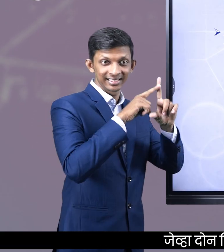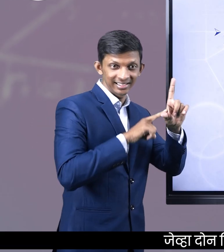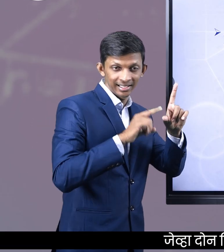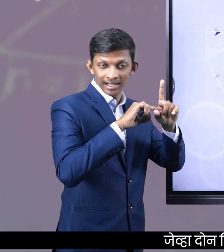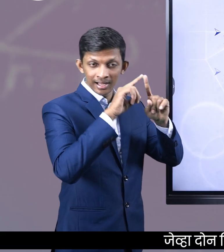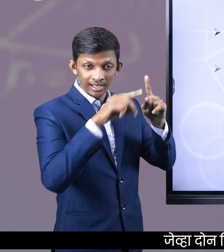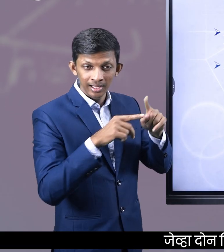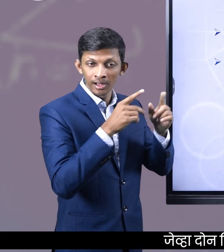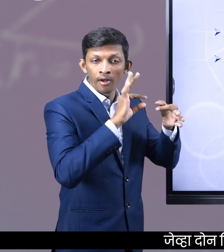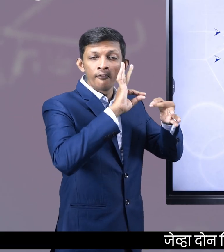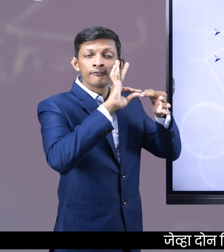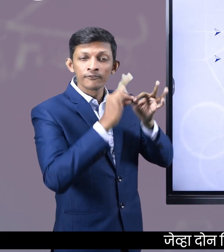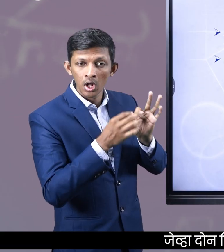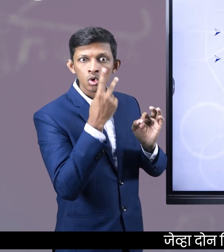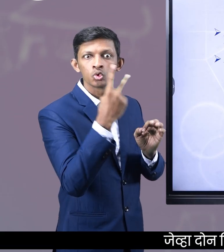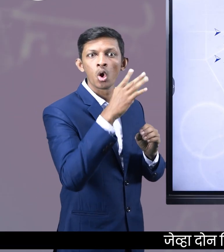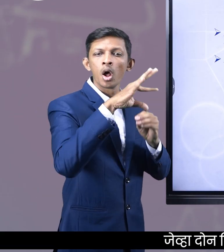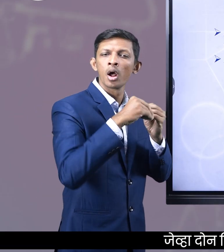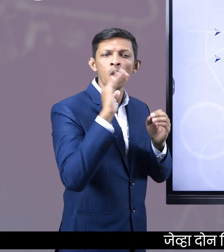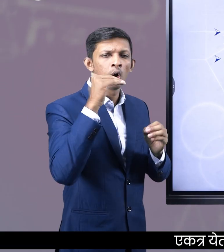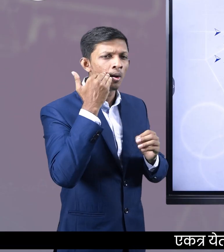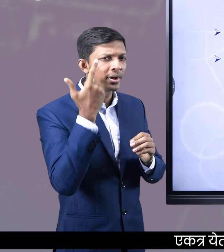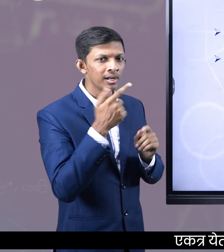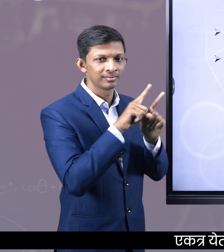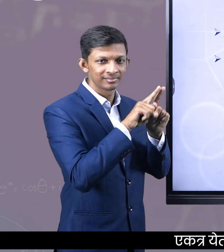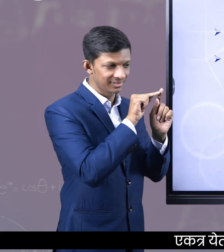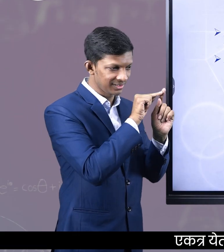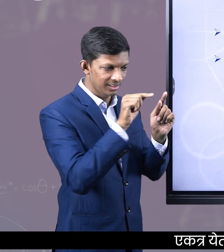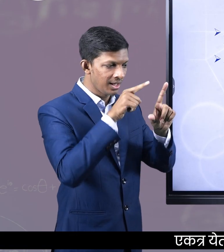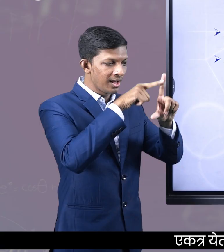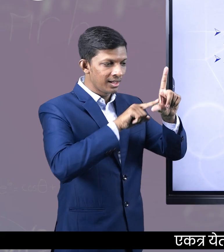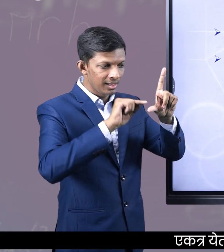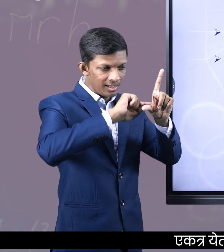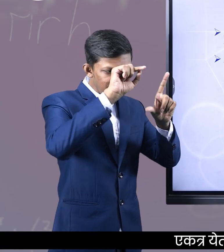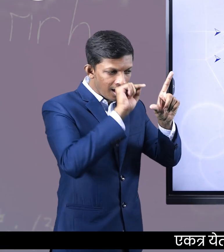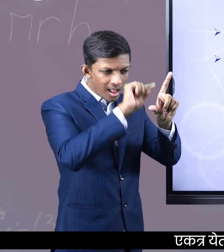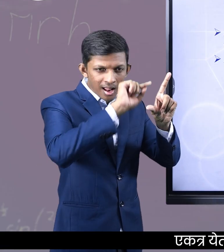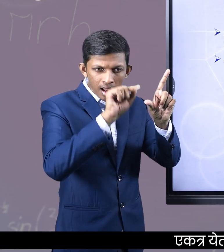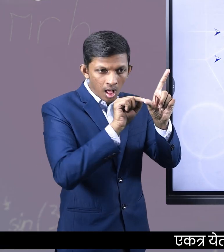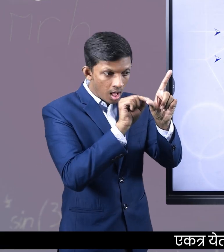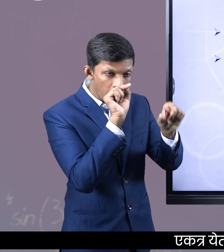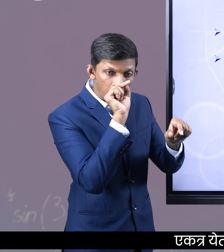जेव्हा दोन किरण शिरोबिंदू नावाच्या बिंदूवर एकत्र येतात तेव्हा ते एक कोन तयार होते.